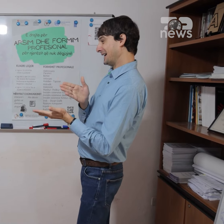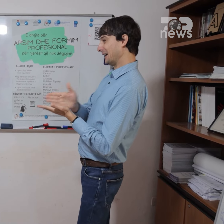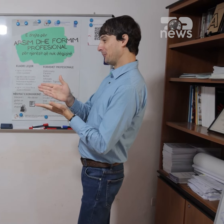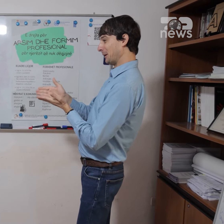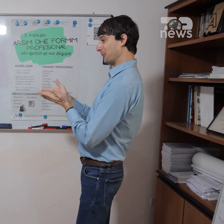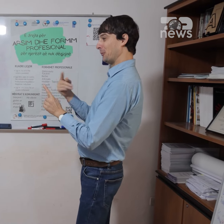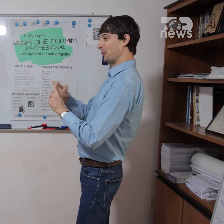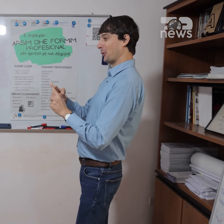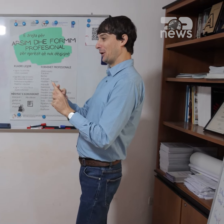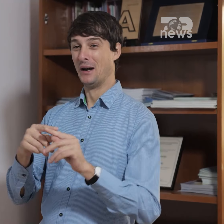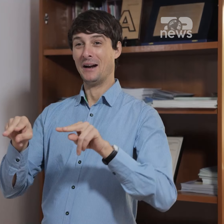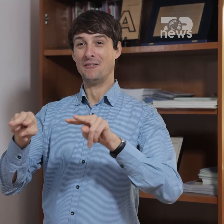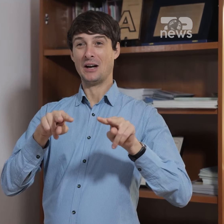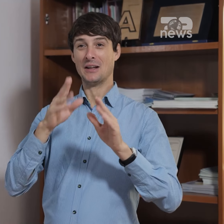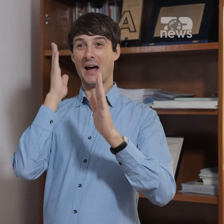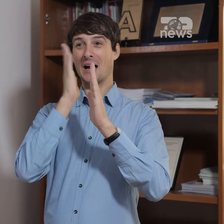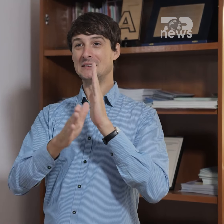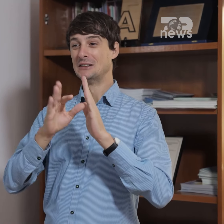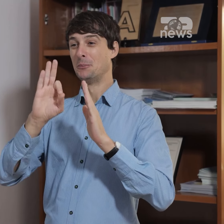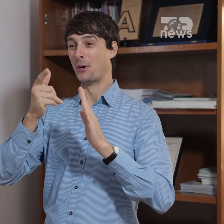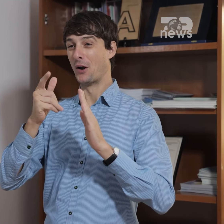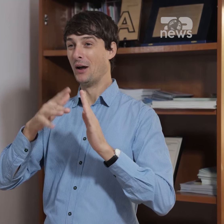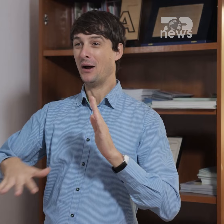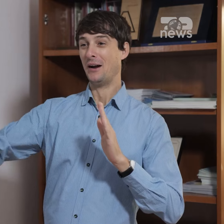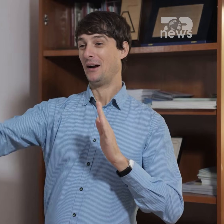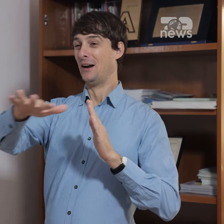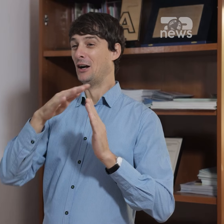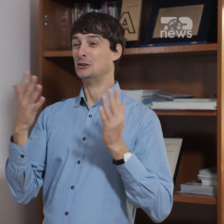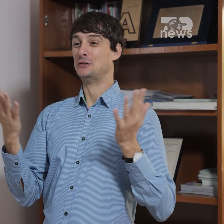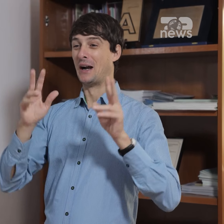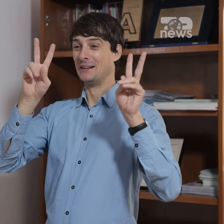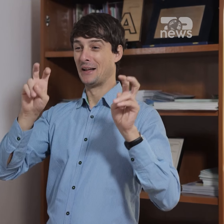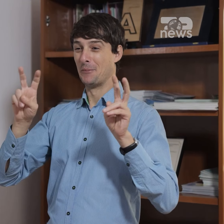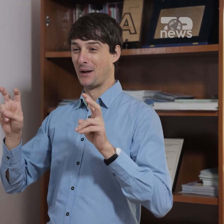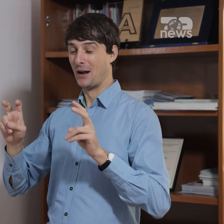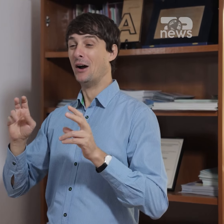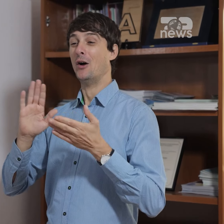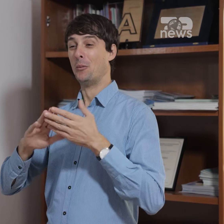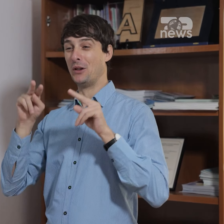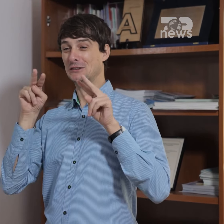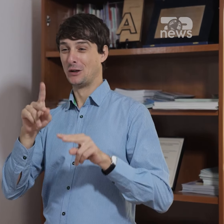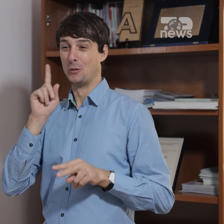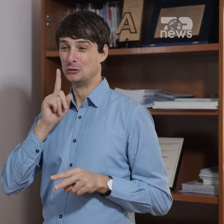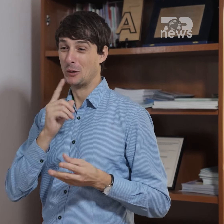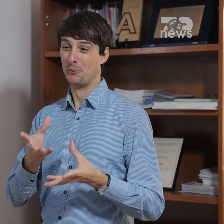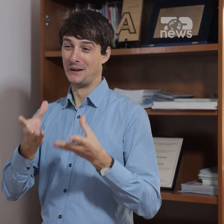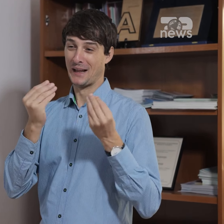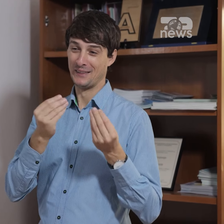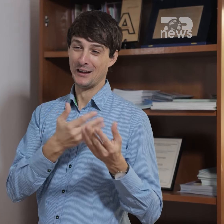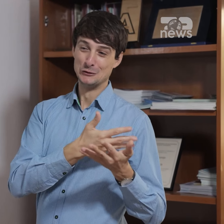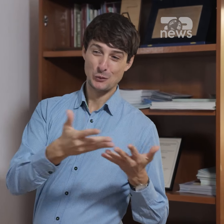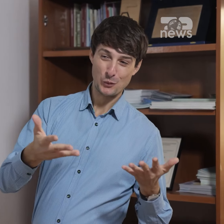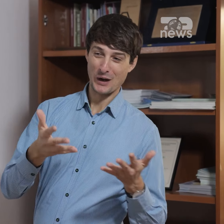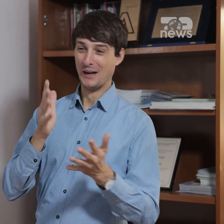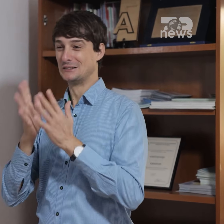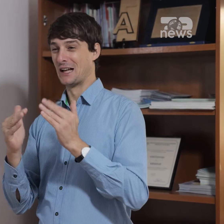kufizuara. Kështu që ajo është një derë e hapur për komunitetet e njerëzve që nuk dëgjojnë, por kaq nuk mjafton, sigurisht që ne kemi nevojë